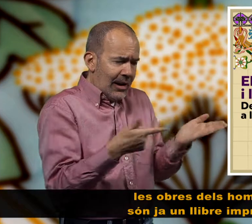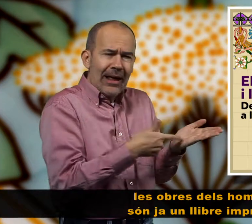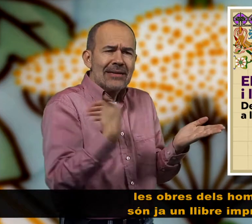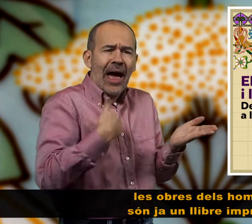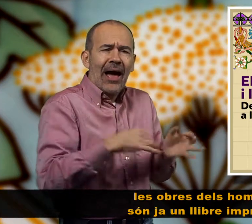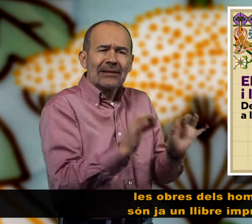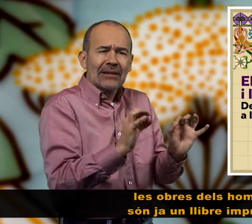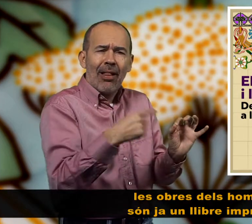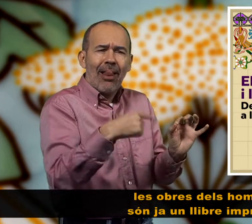llibre imprès.